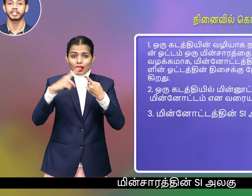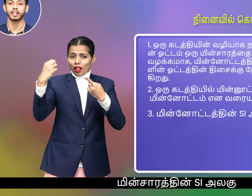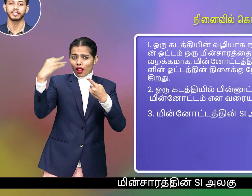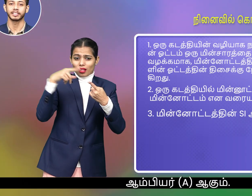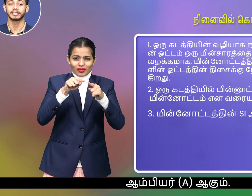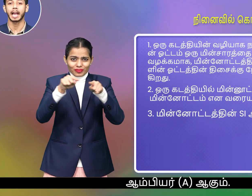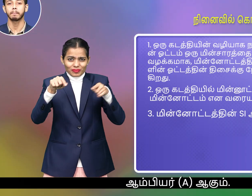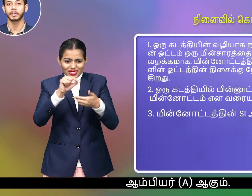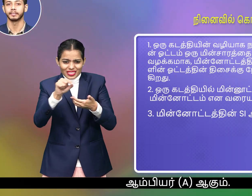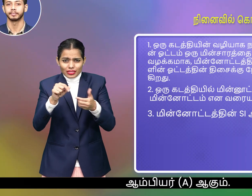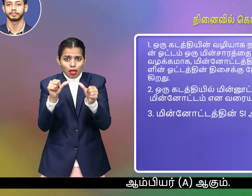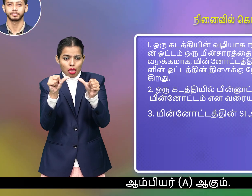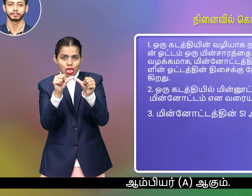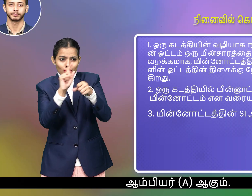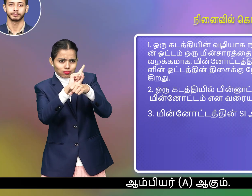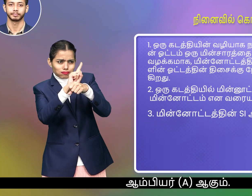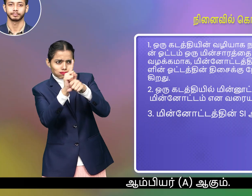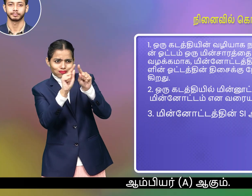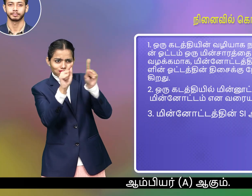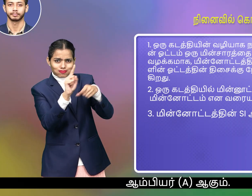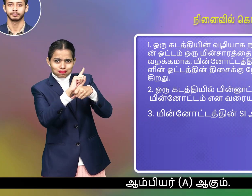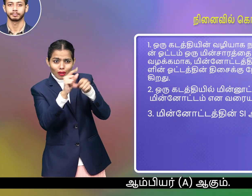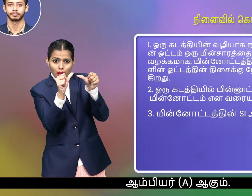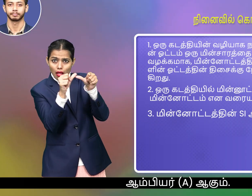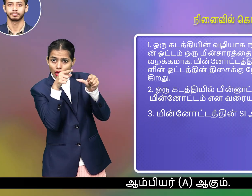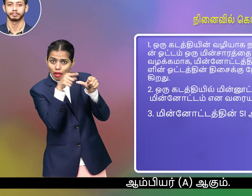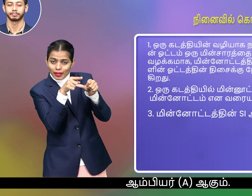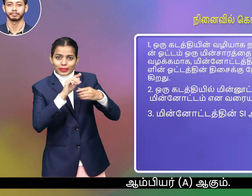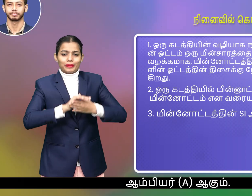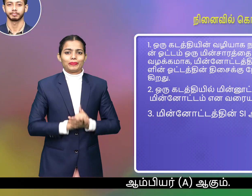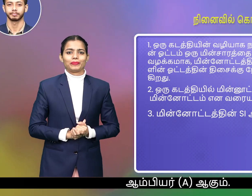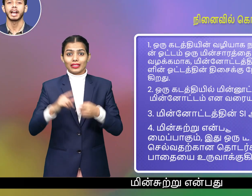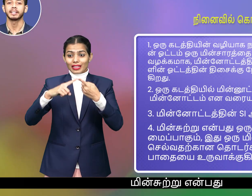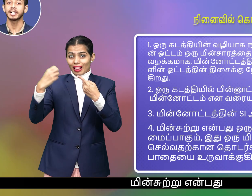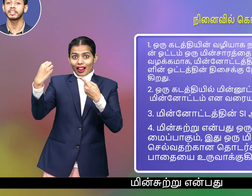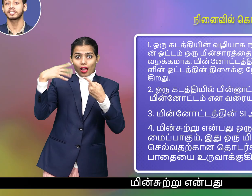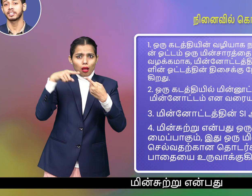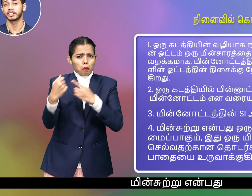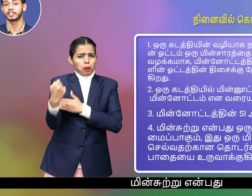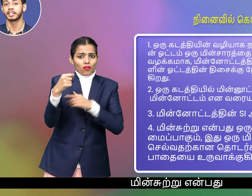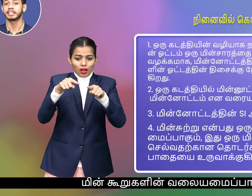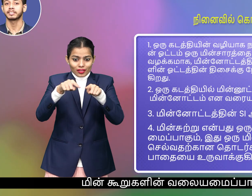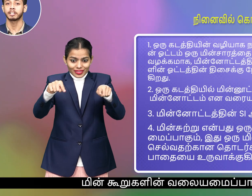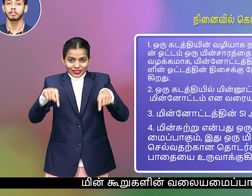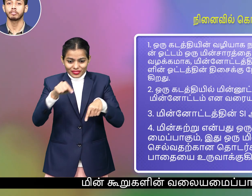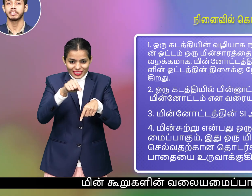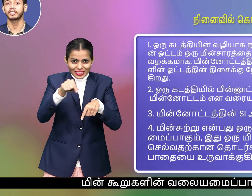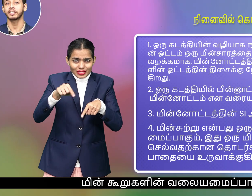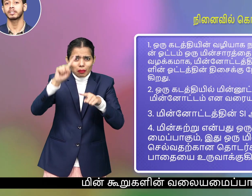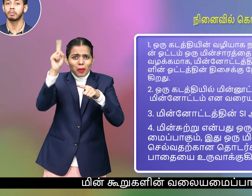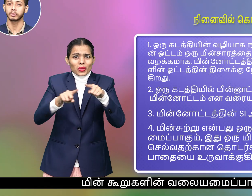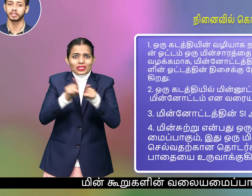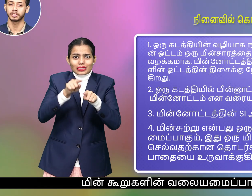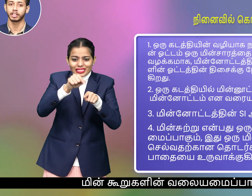மின்சாரத்தின் SI அலகு ஆம்பியர், அதாவது A ஆகும். மின்சுற்று என்பது